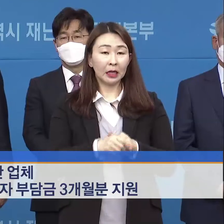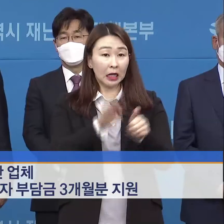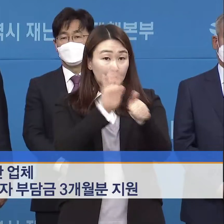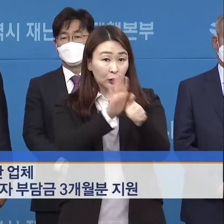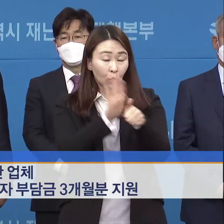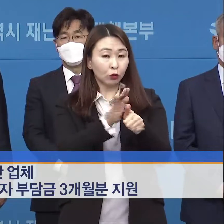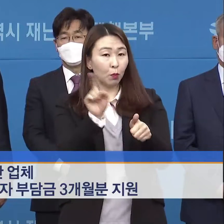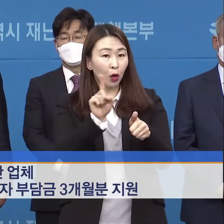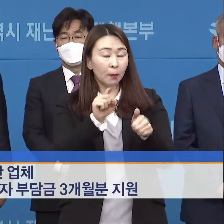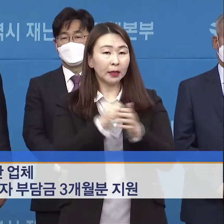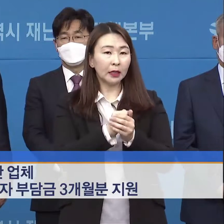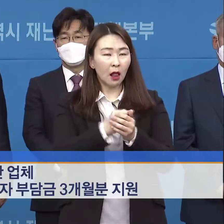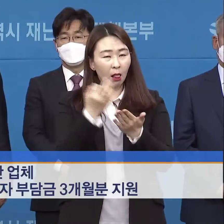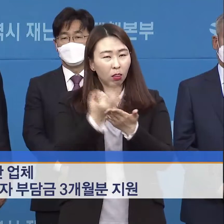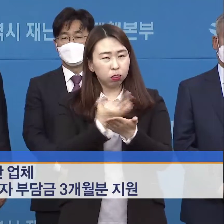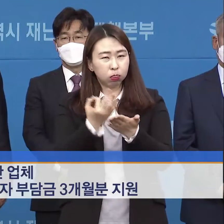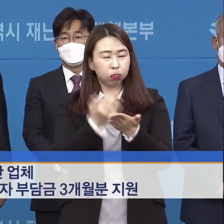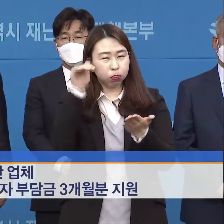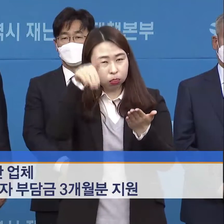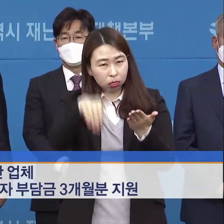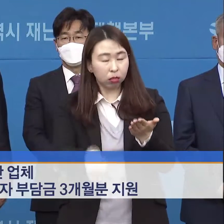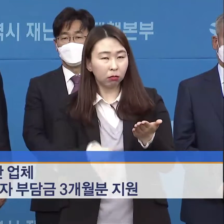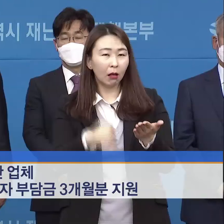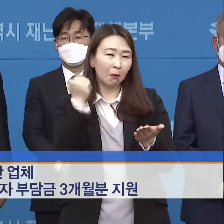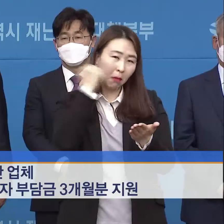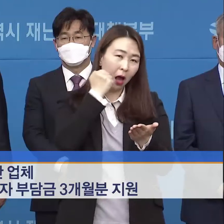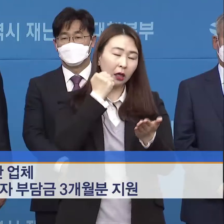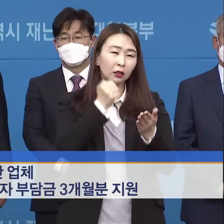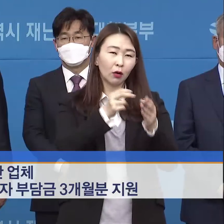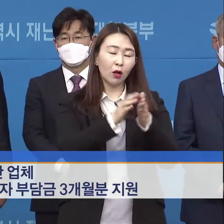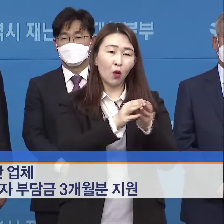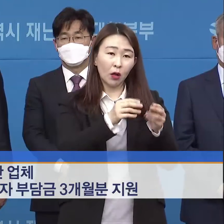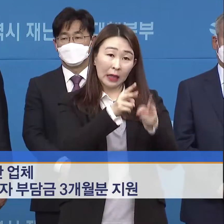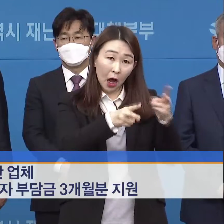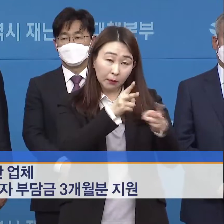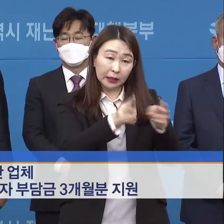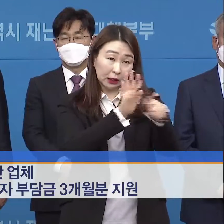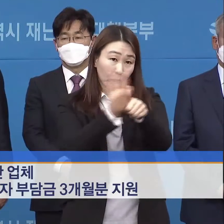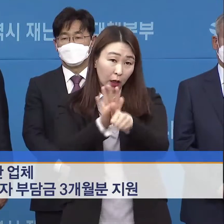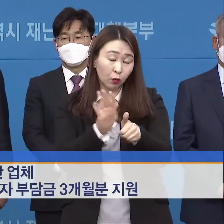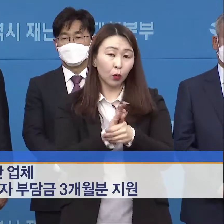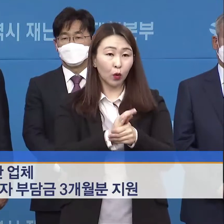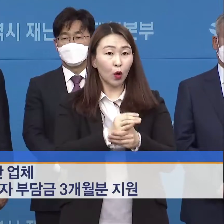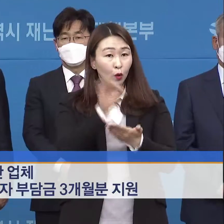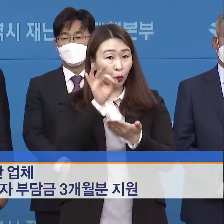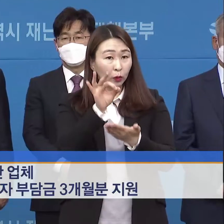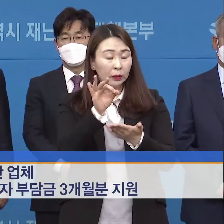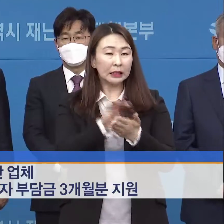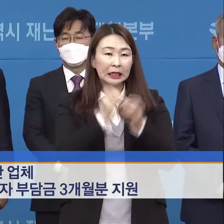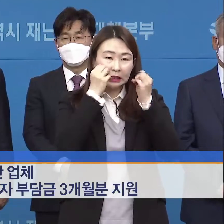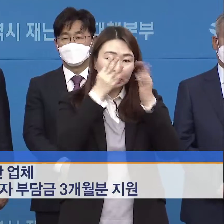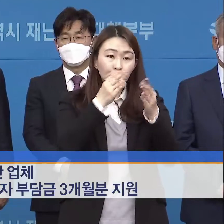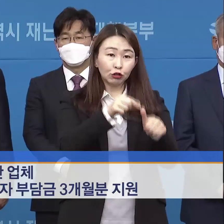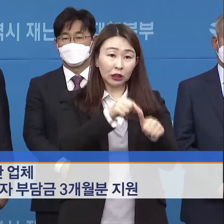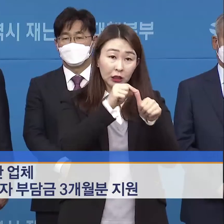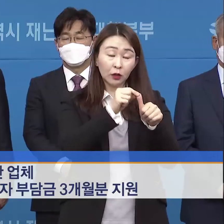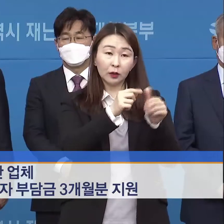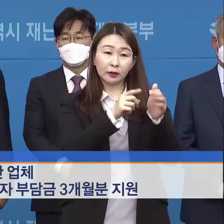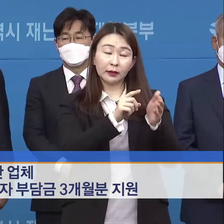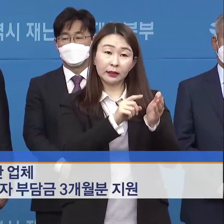지원 대상은 매출 감소가 큰 업체를 우선적으로 지원하며 지원 금액은 신규 채용